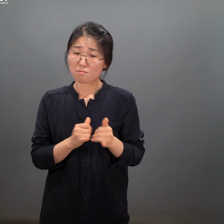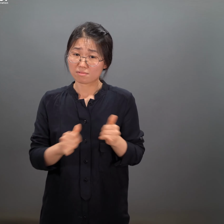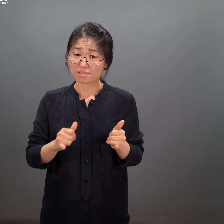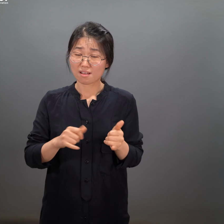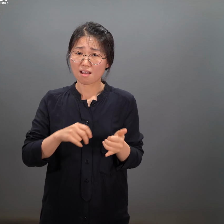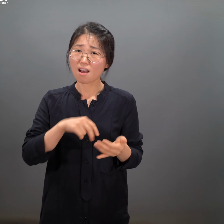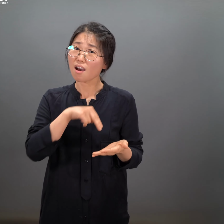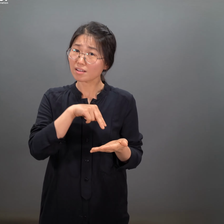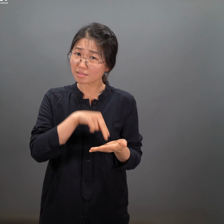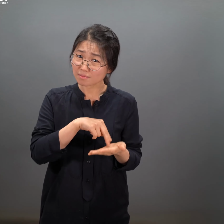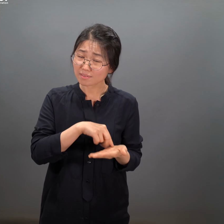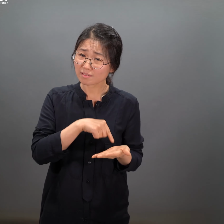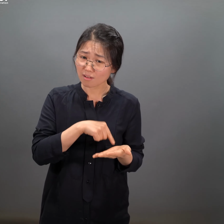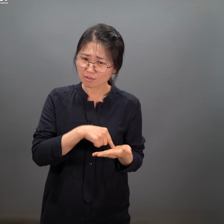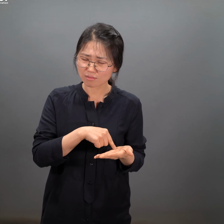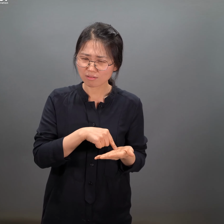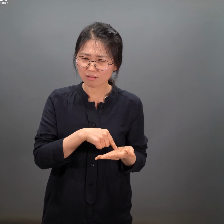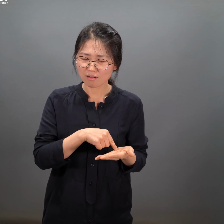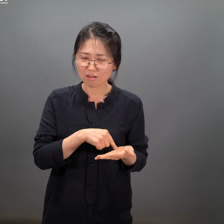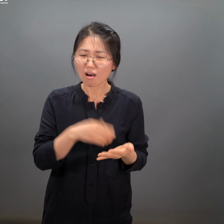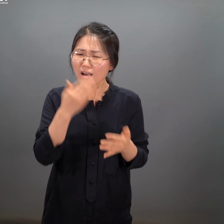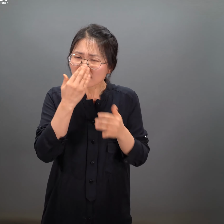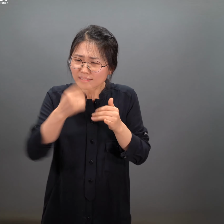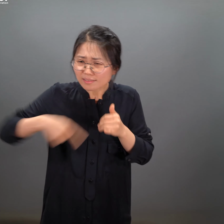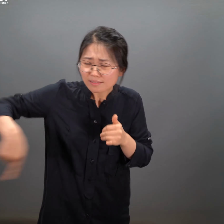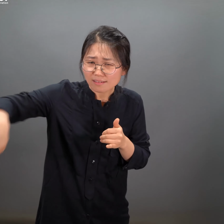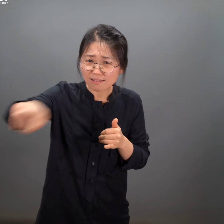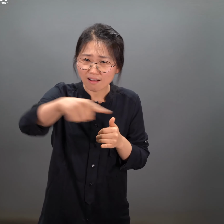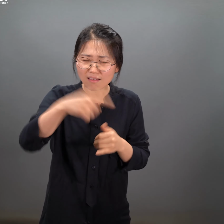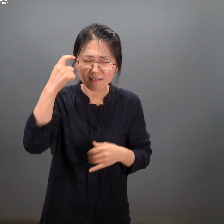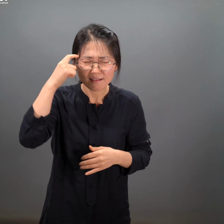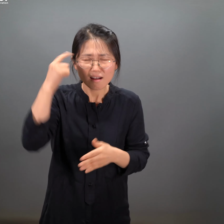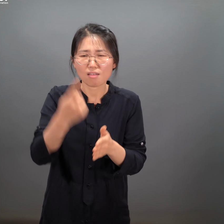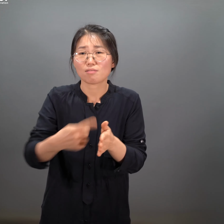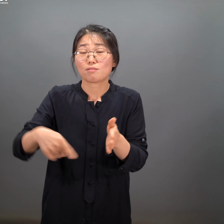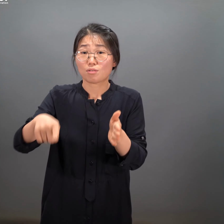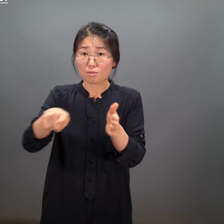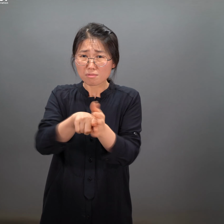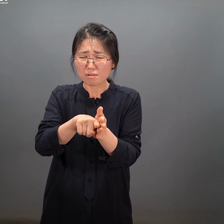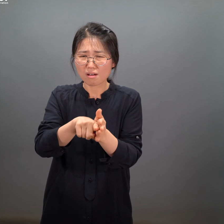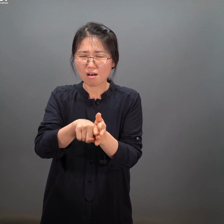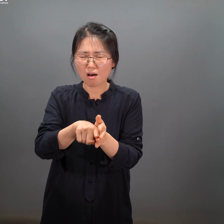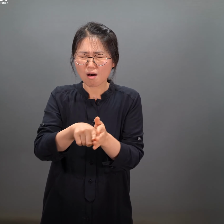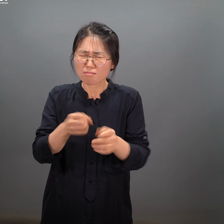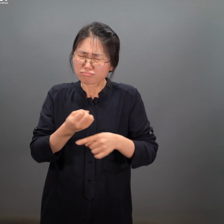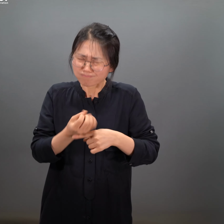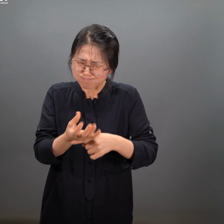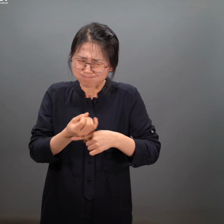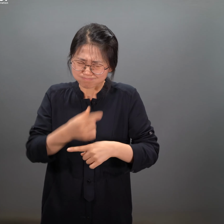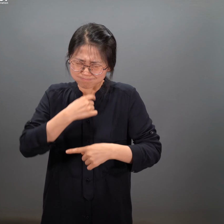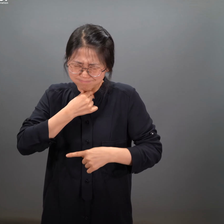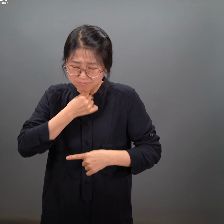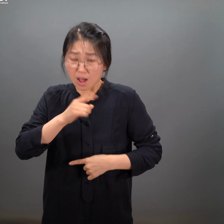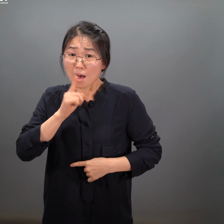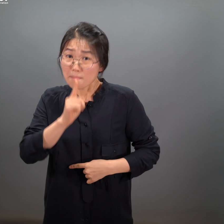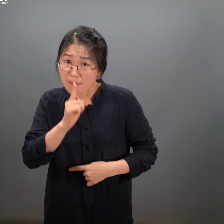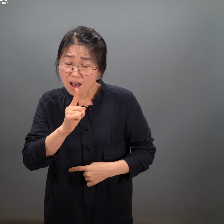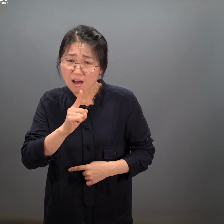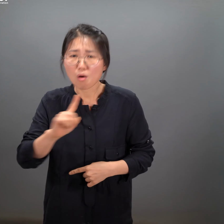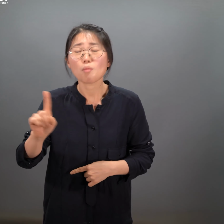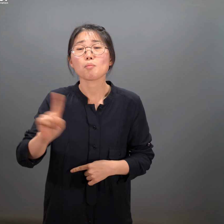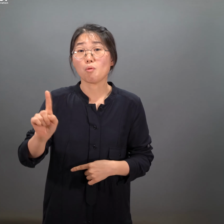기록한 역사가가 앞에 두루마리인 여호수아서와 사사기를 서로 포개어 놓으면서 하고 싶었던